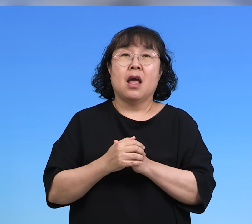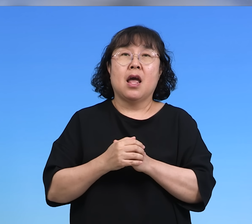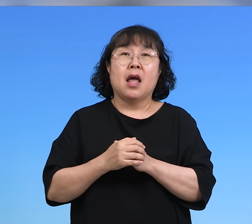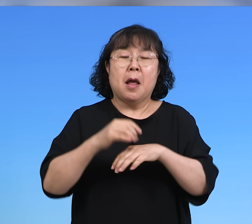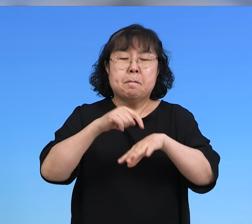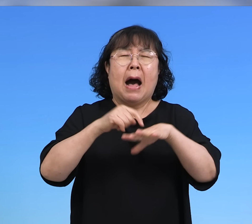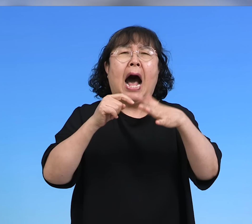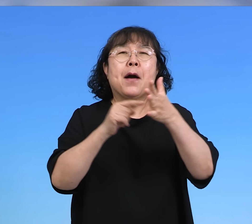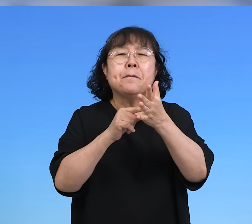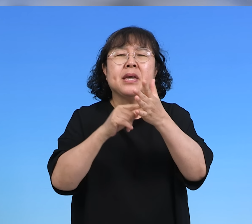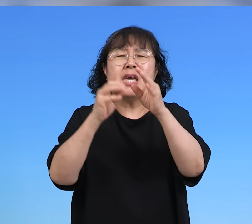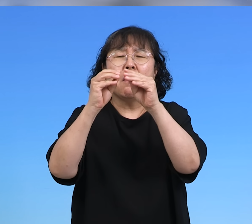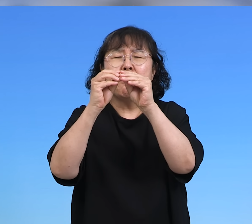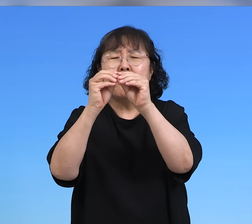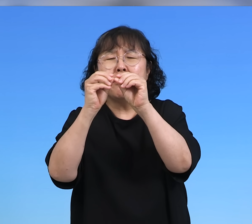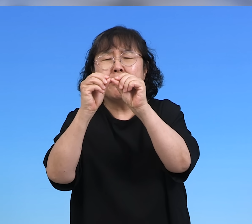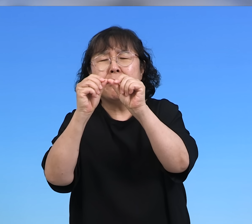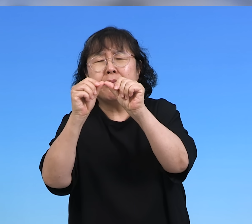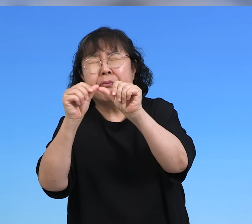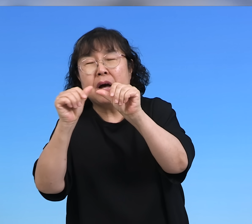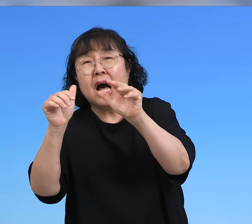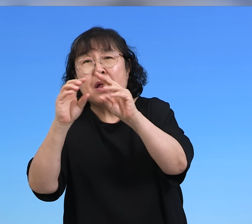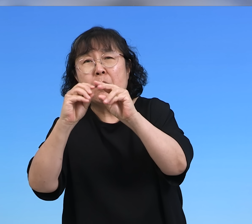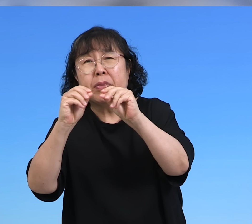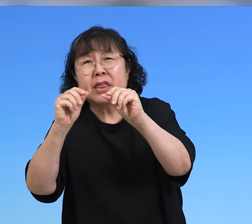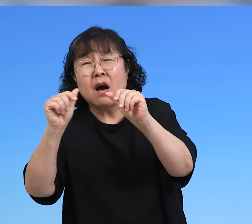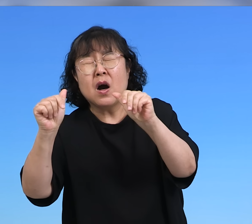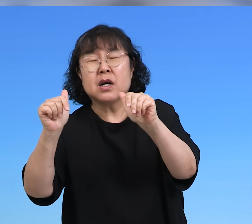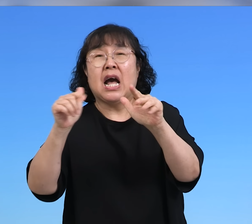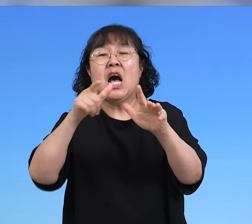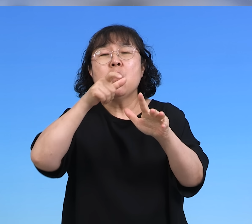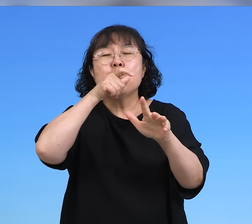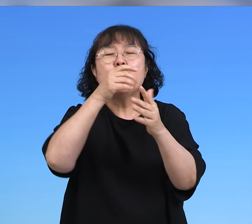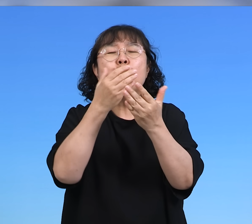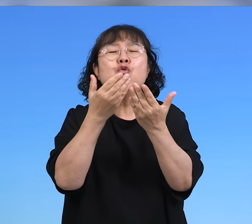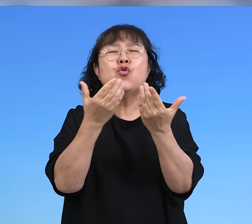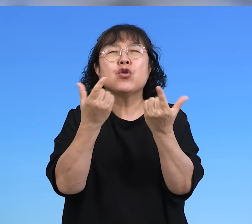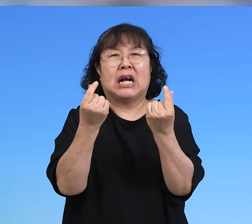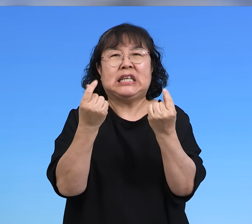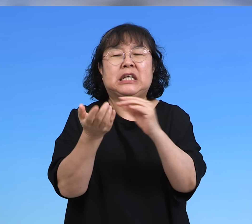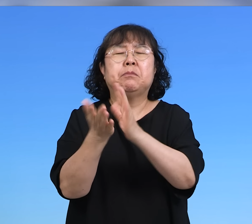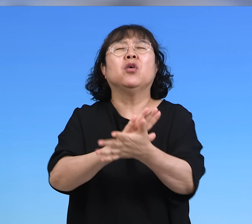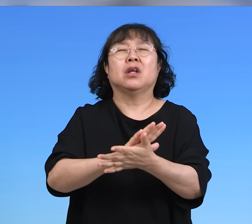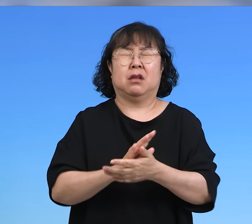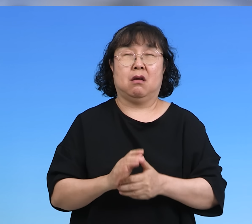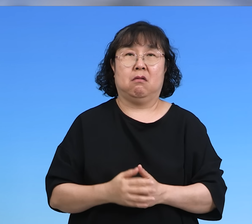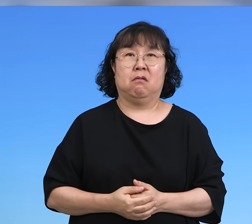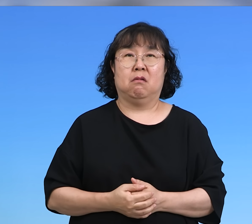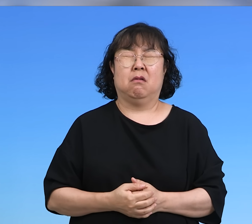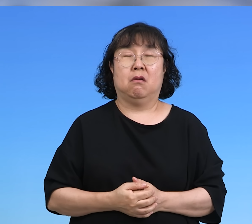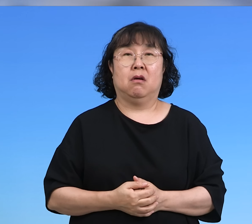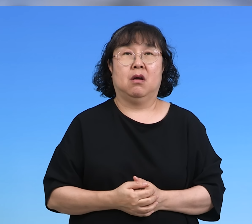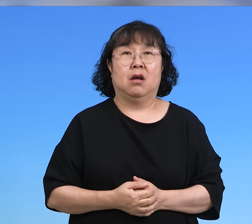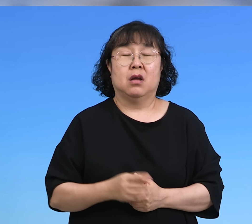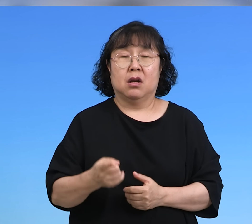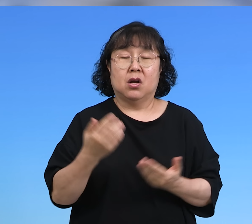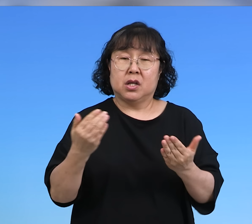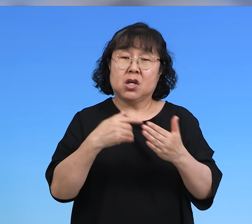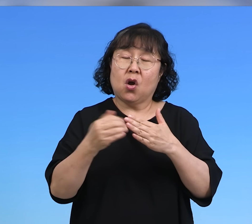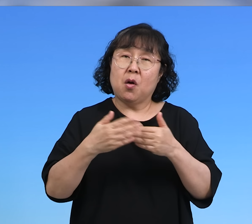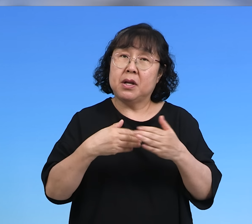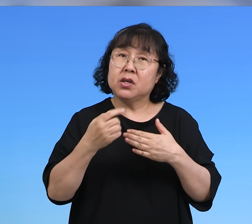한두 방울, 드라마 보다가 눈물 한두 방울 흘리는 걸 보고 이렇게 표현 안 하잖아요. 마음이 녹아 물같이 됐대요. 여러분 이런